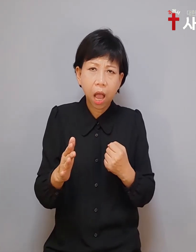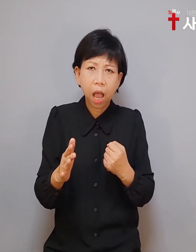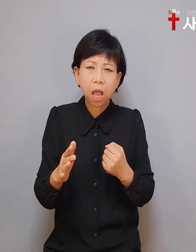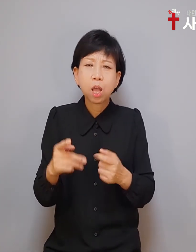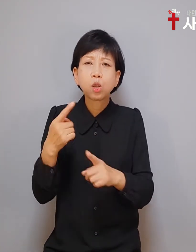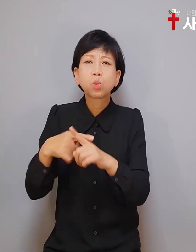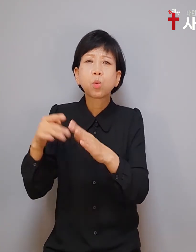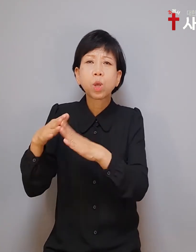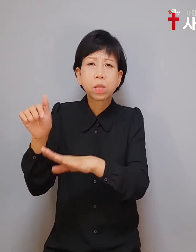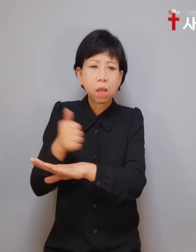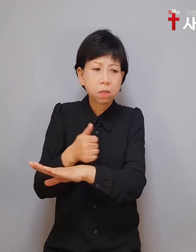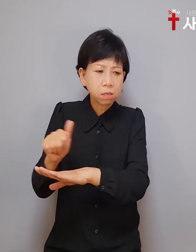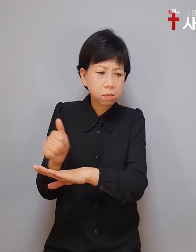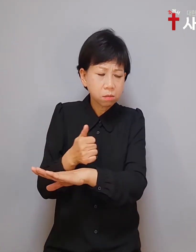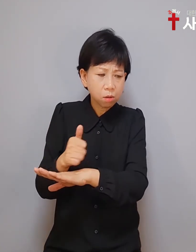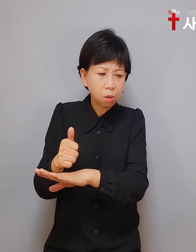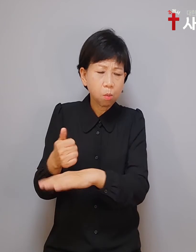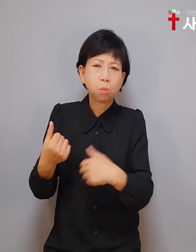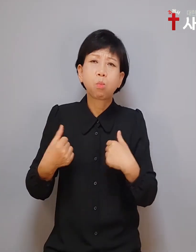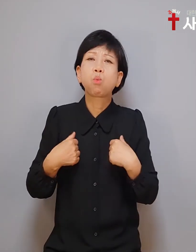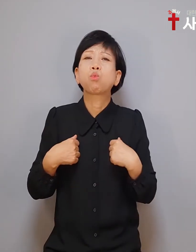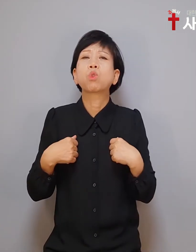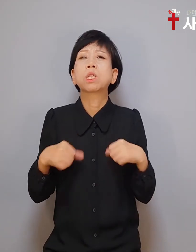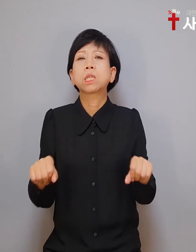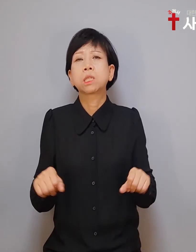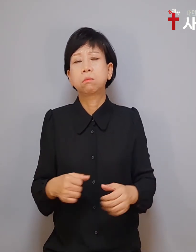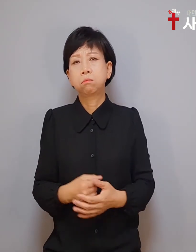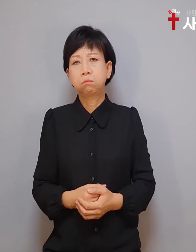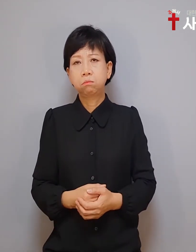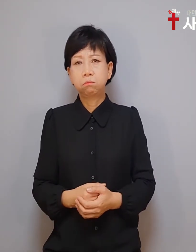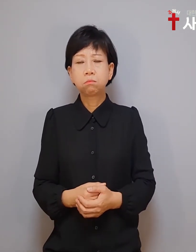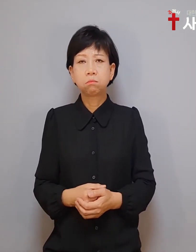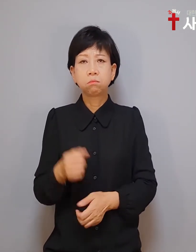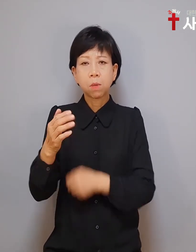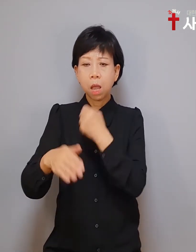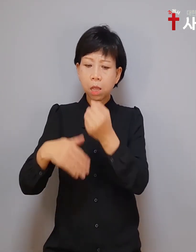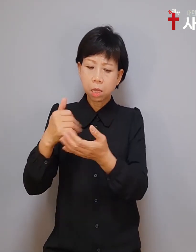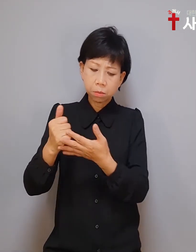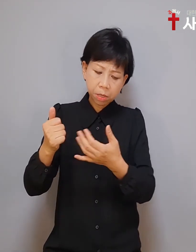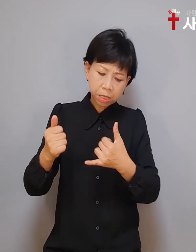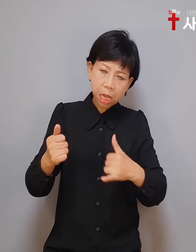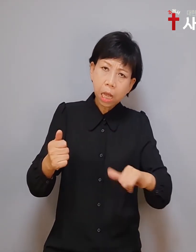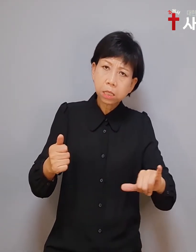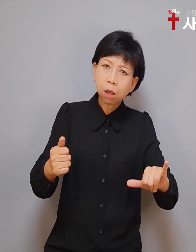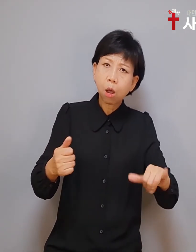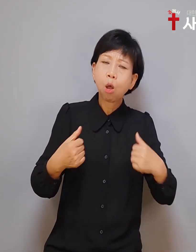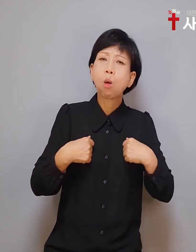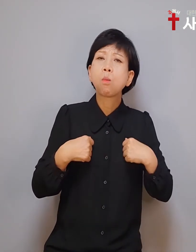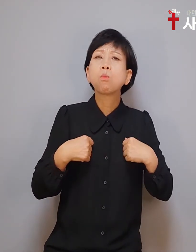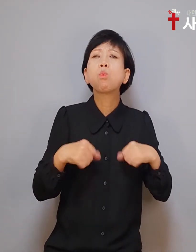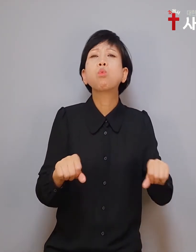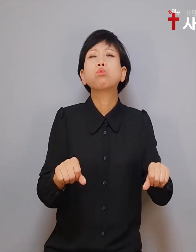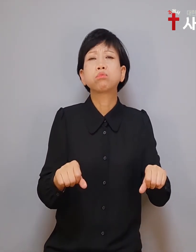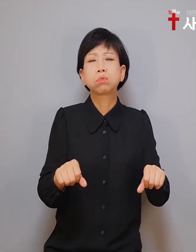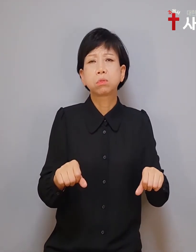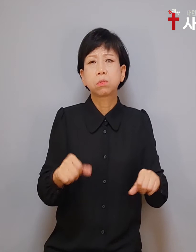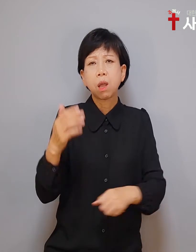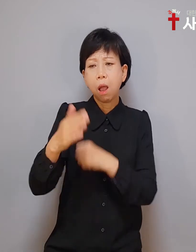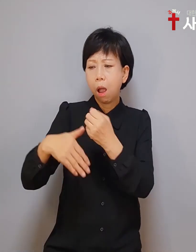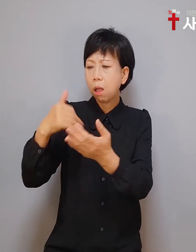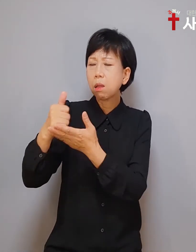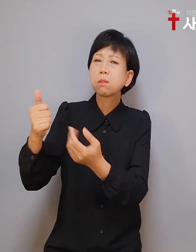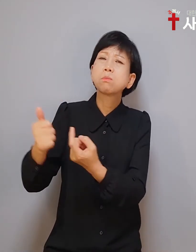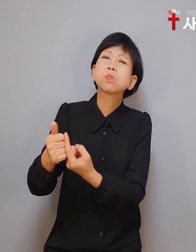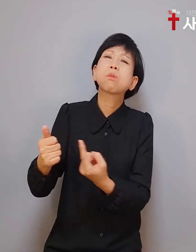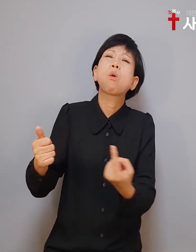것을 포기해요. 아예 교회와 상관없이, 하나님과 상관없이 살아가는 거죠. 영적으로 아주 메마르게 살아가는 거예요.